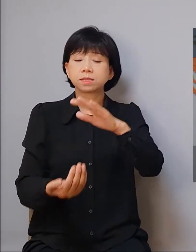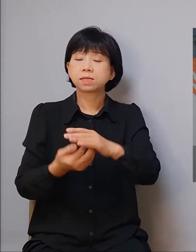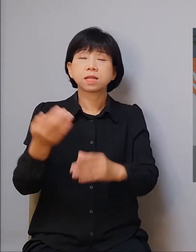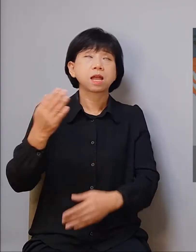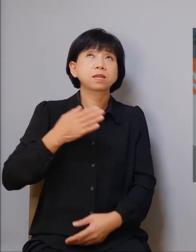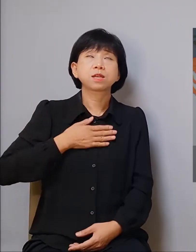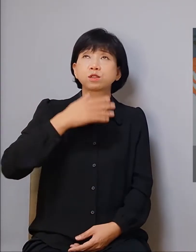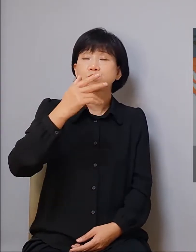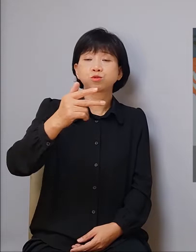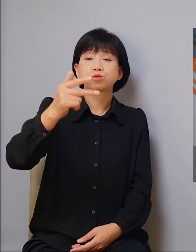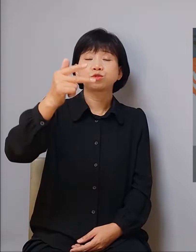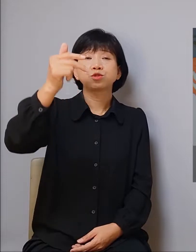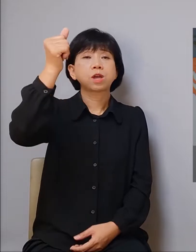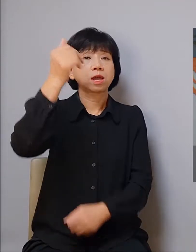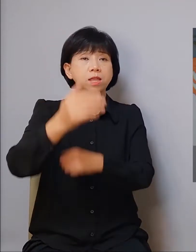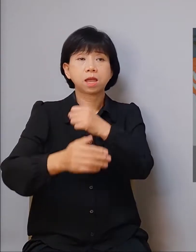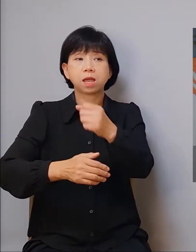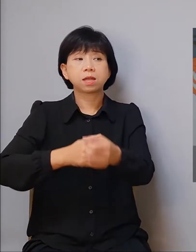전능하신 나의 주